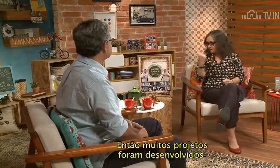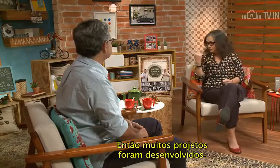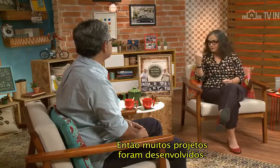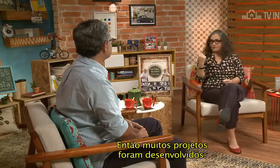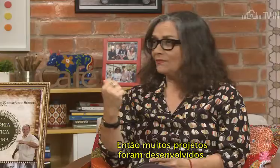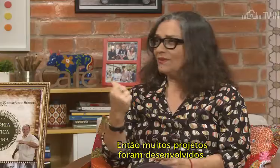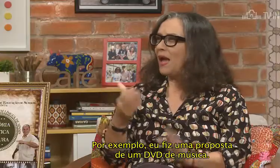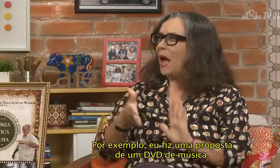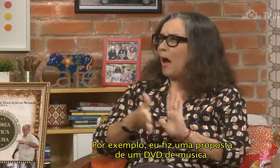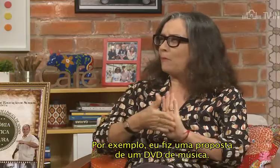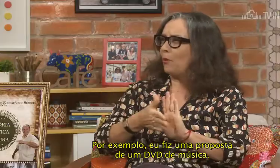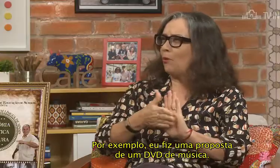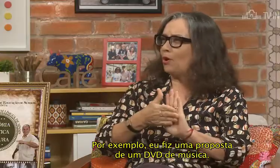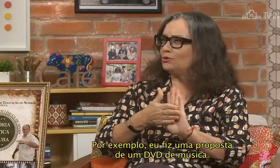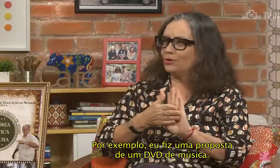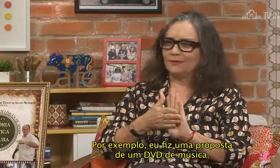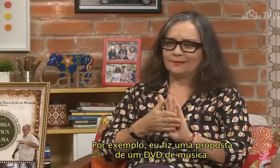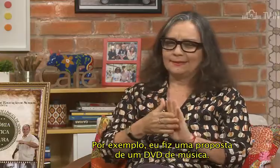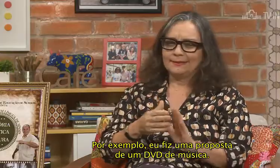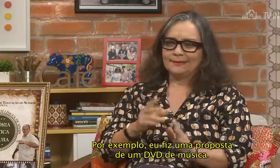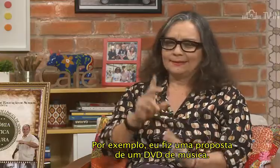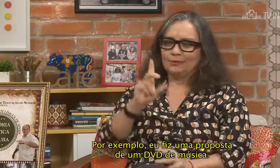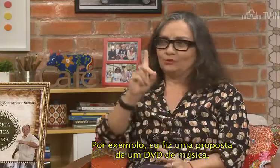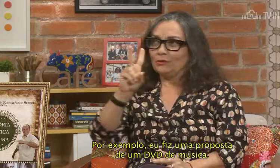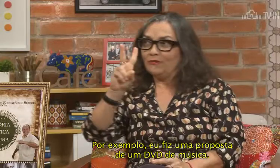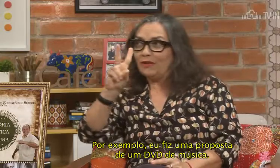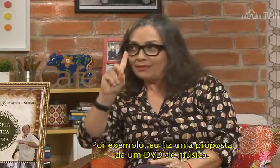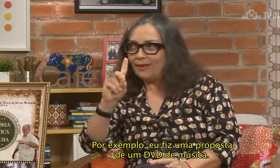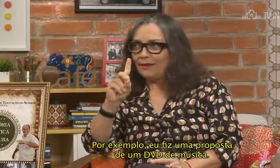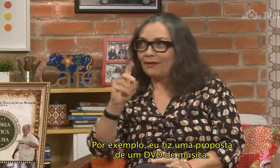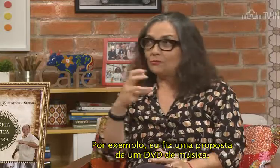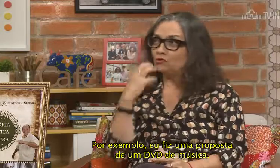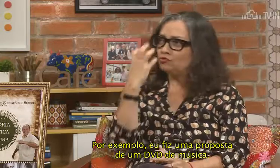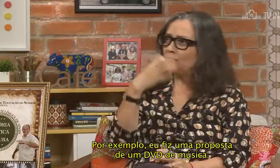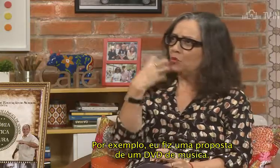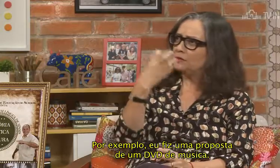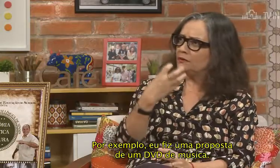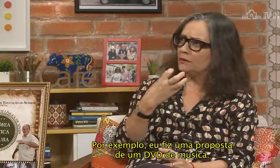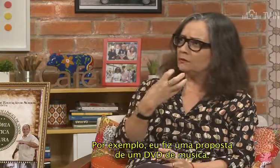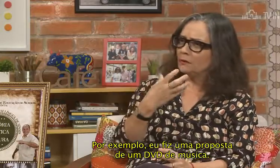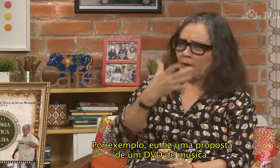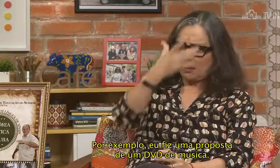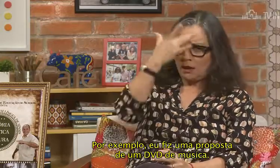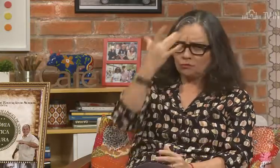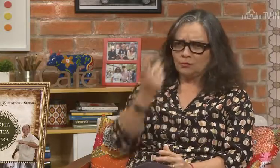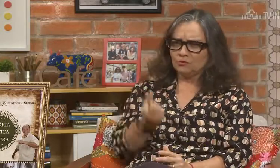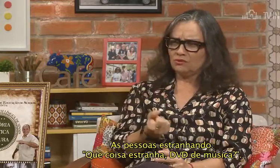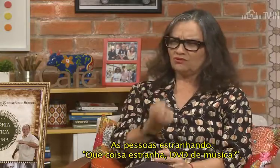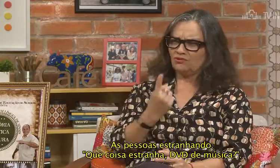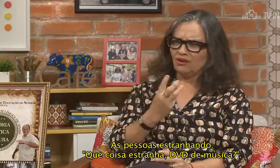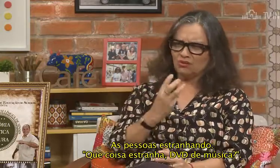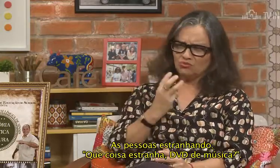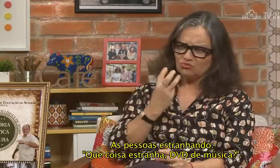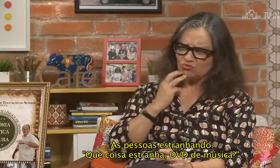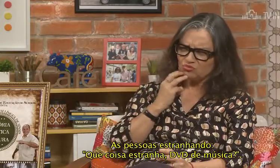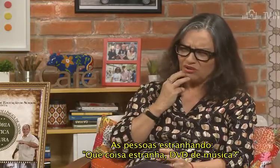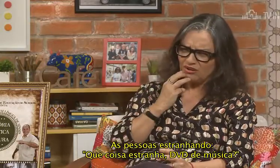desenvolvidos. Por exemplo, eu fiz uma proposta de um DVD de música. As pessoas estranhando.